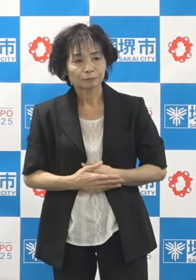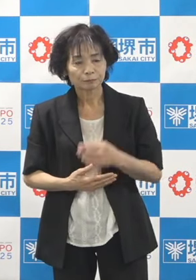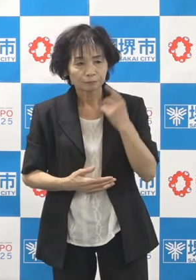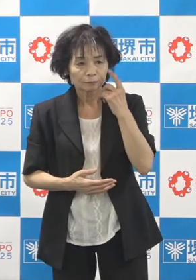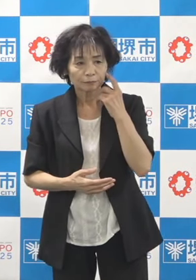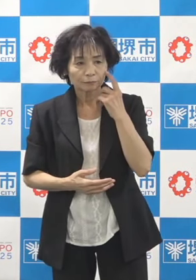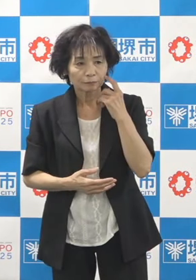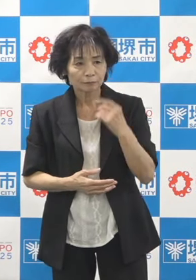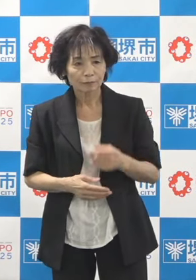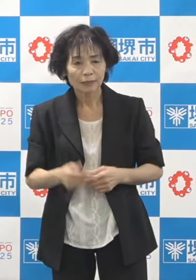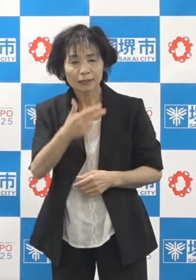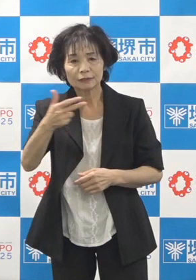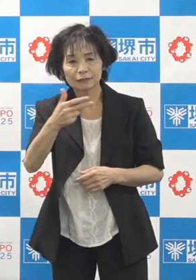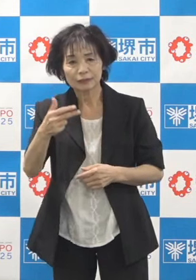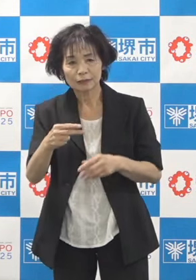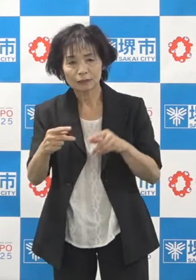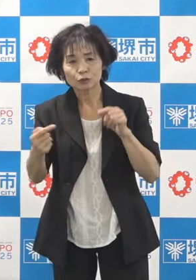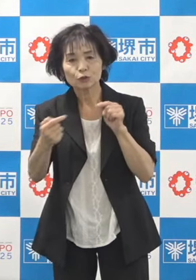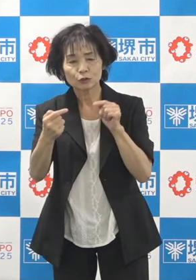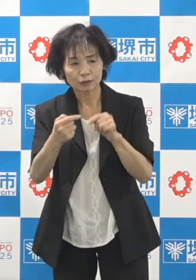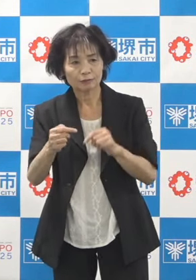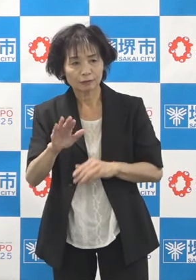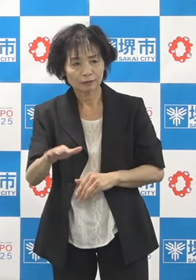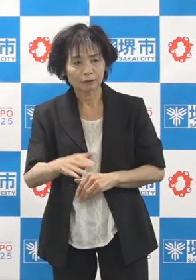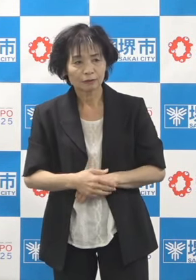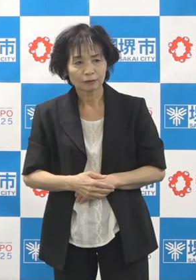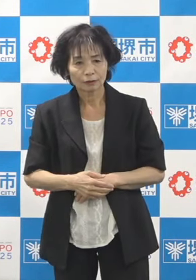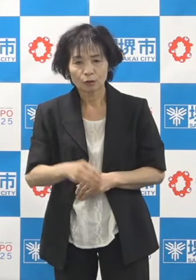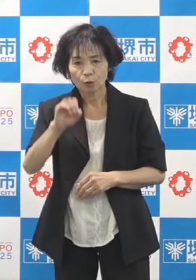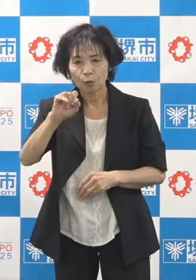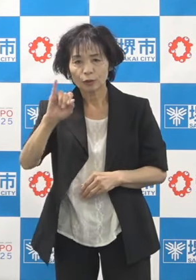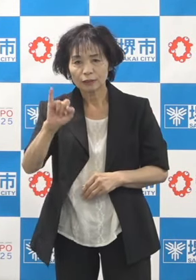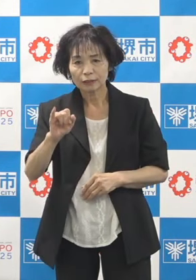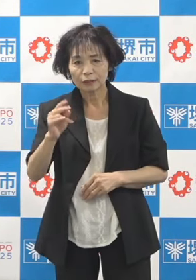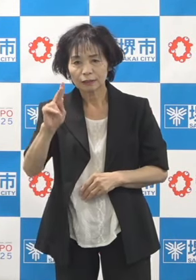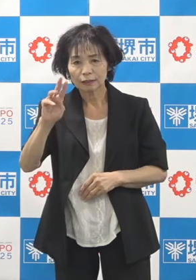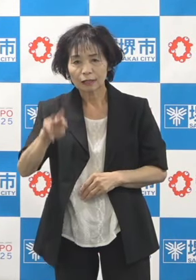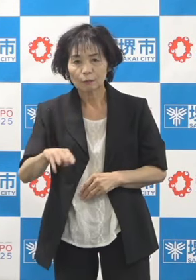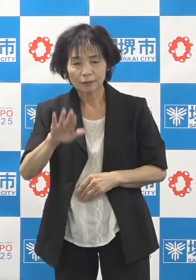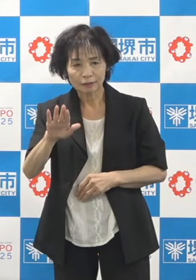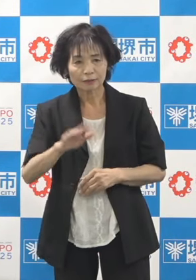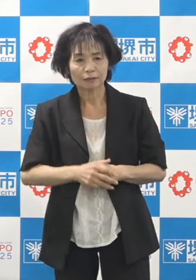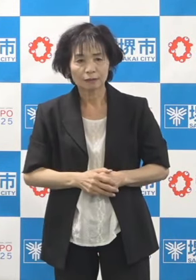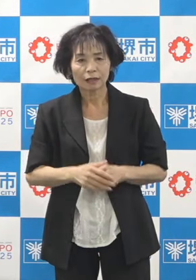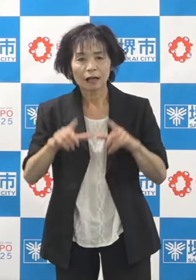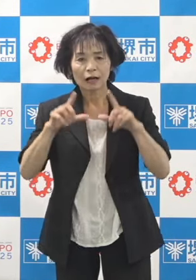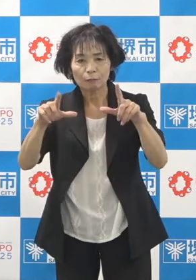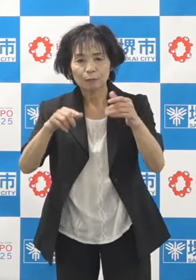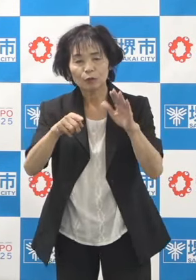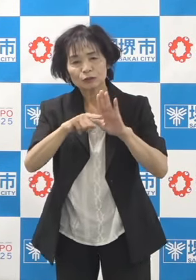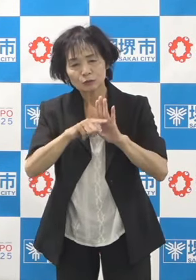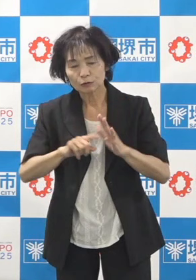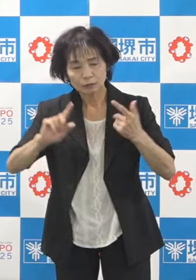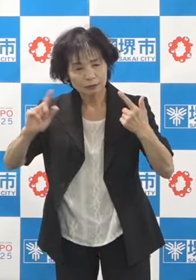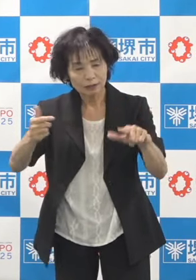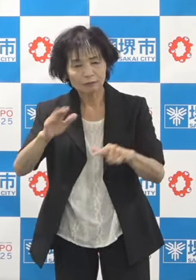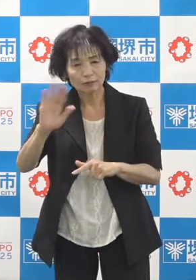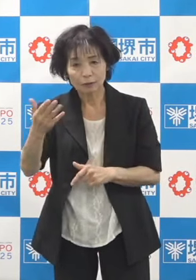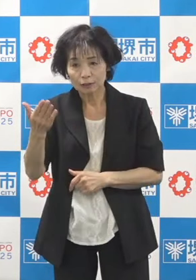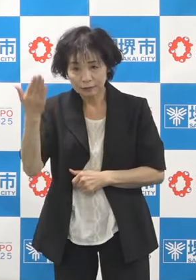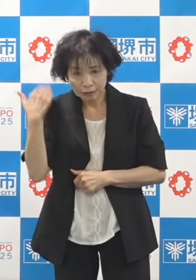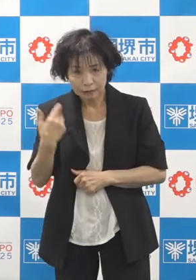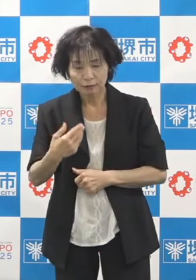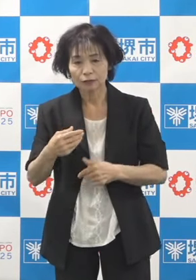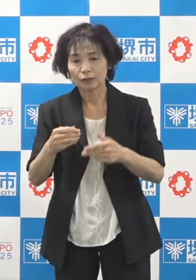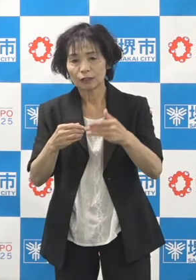時事通信さんどうぞ。 時事通信の及川です。発表事項とはちょっと違うんですけれどもお願いします。先日8